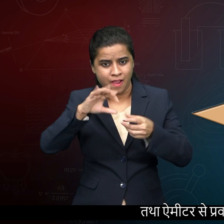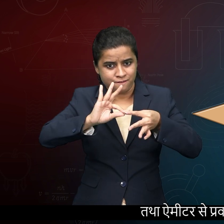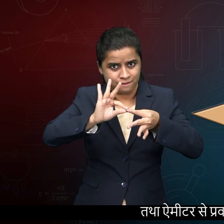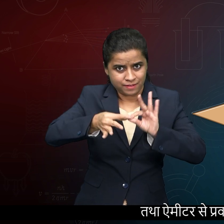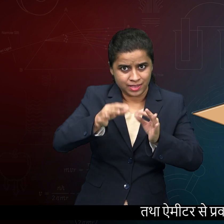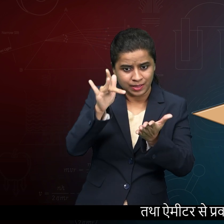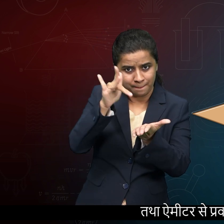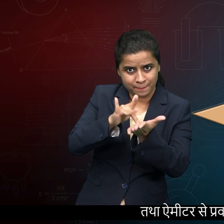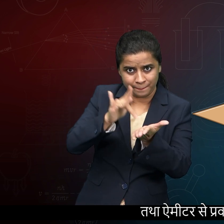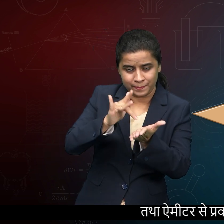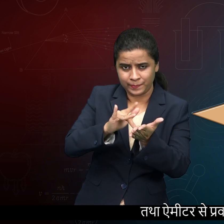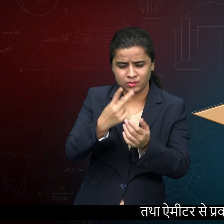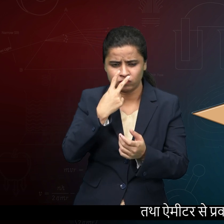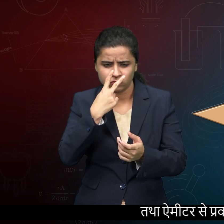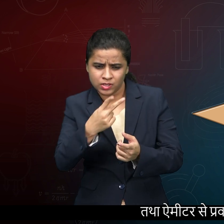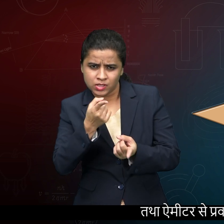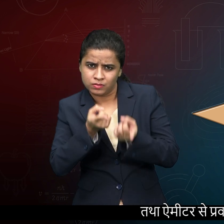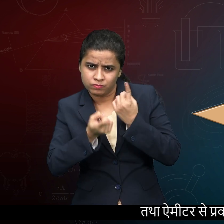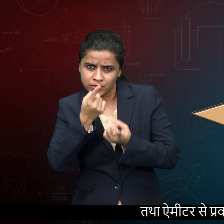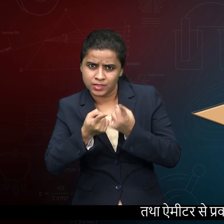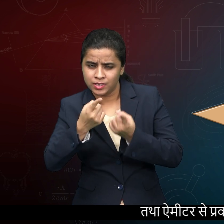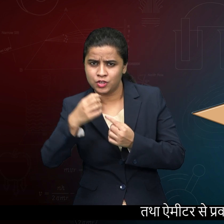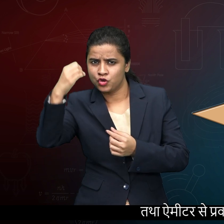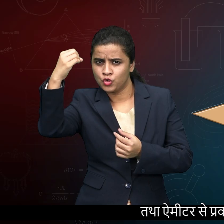से प्रवाहित विद्युत धारा नोट कीजिए।